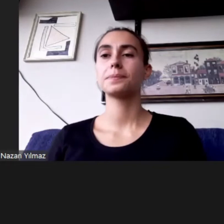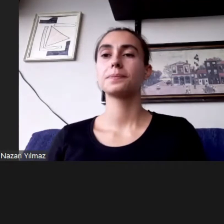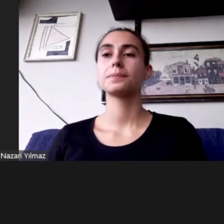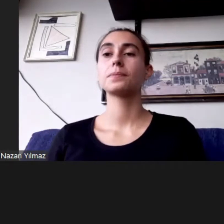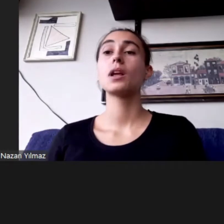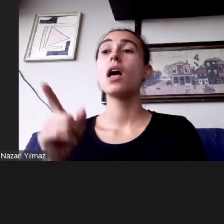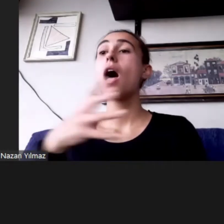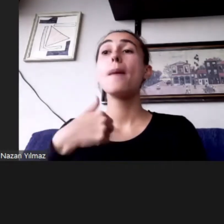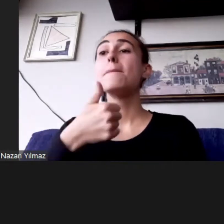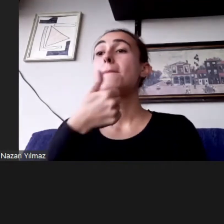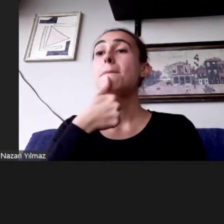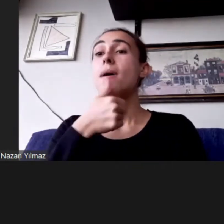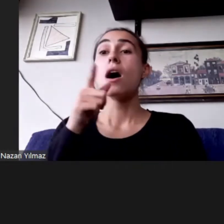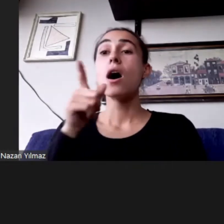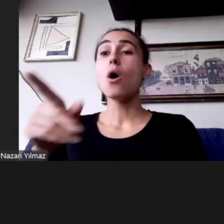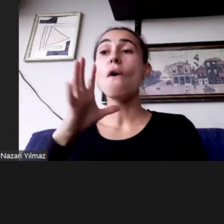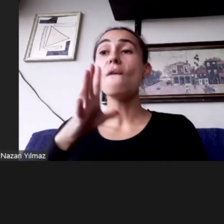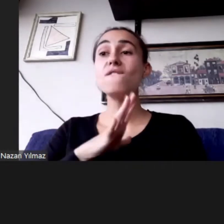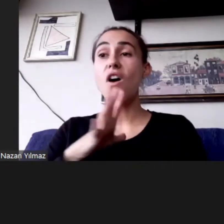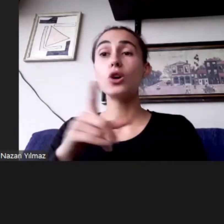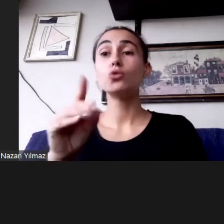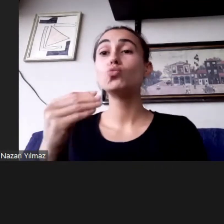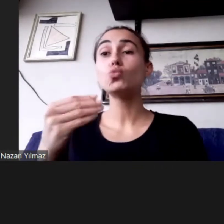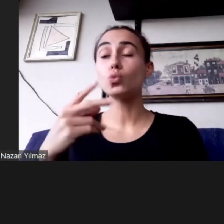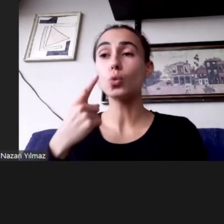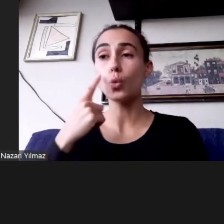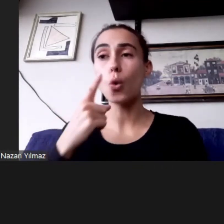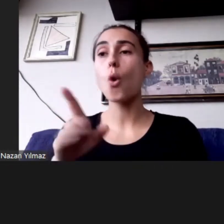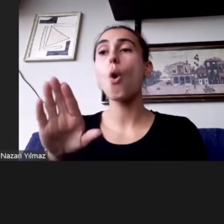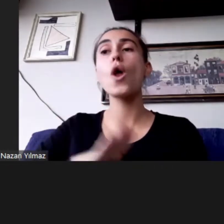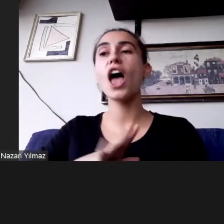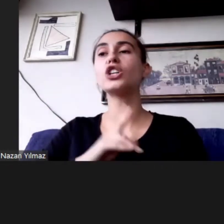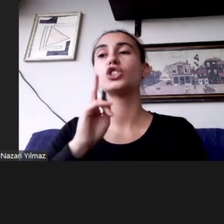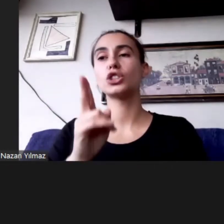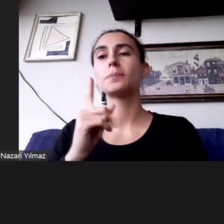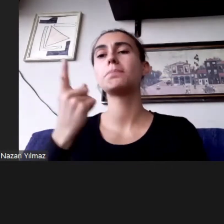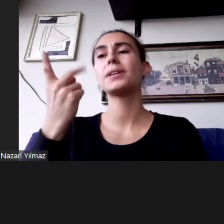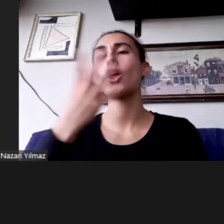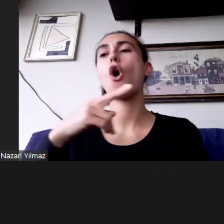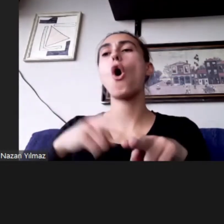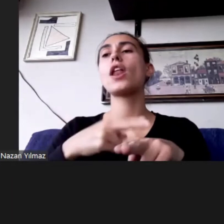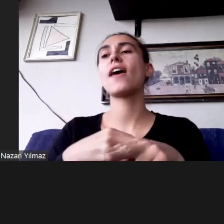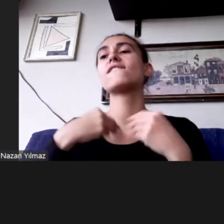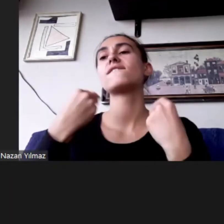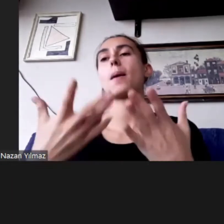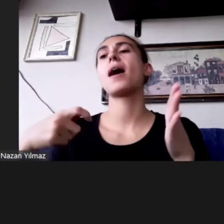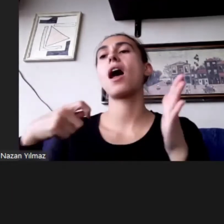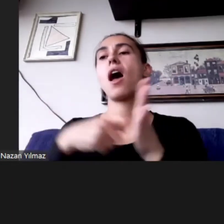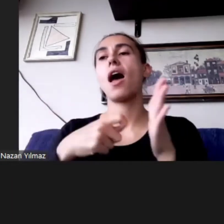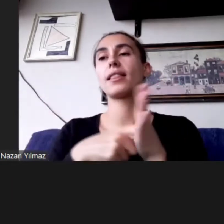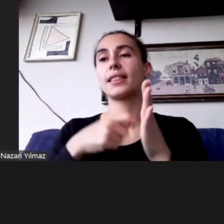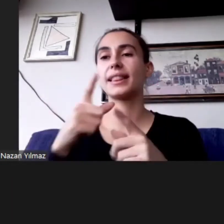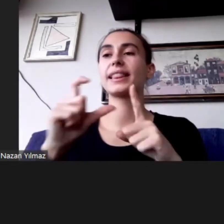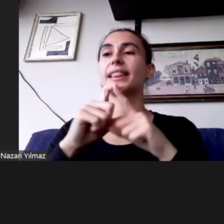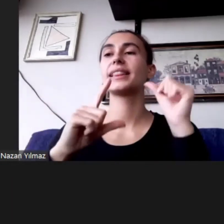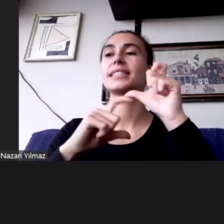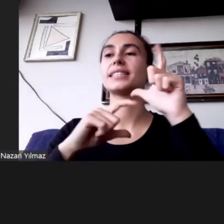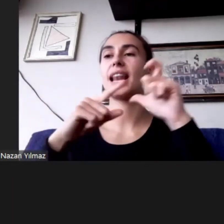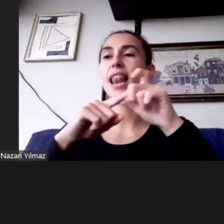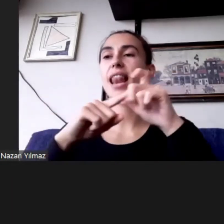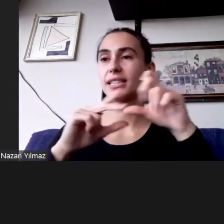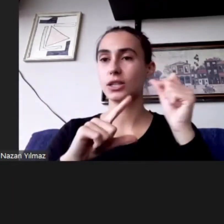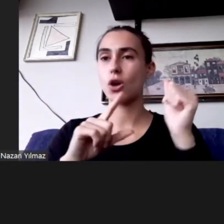bulunan çocukların, öğrencilerin tanılarına bakacak olursak da birkaç tane örnek vermek adına disleksi, özgül